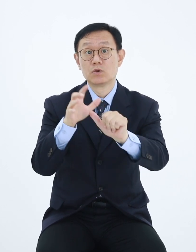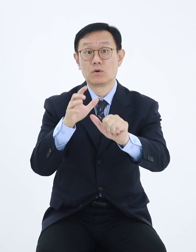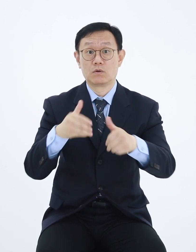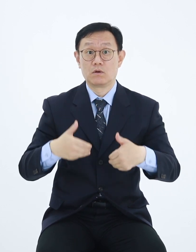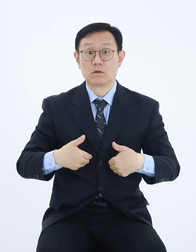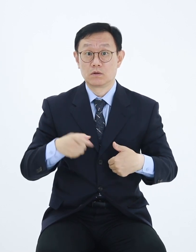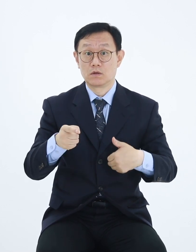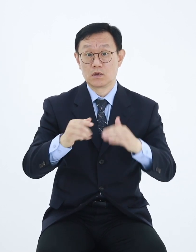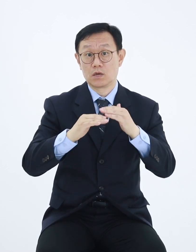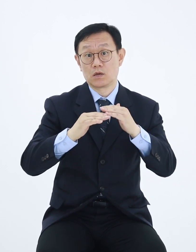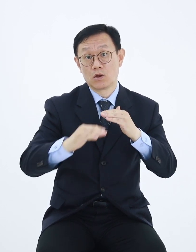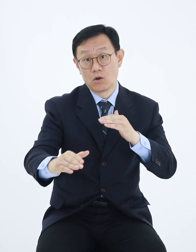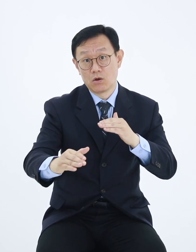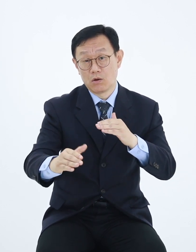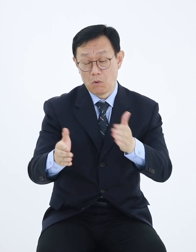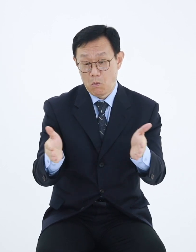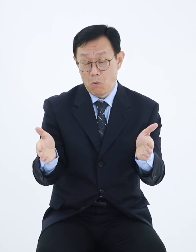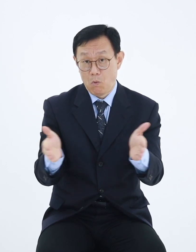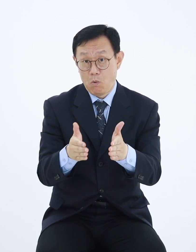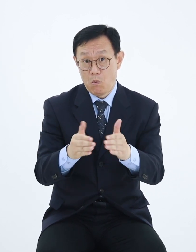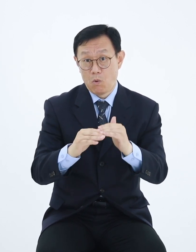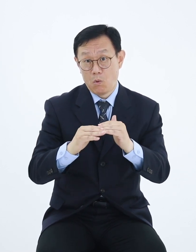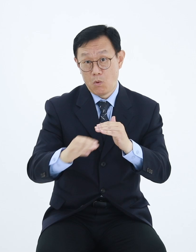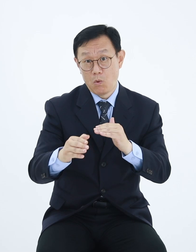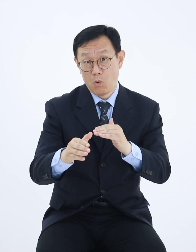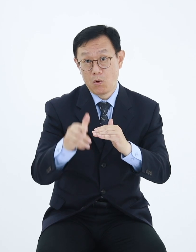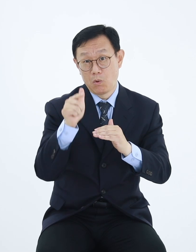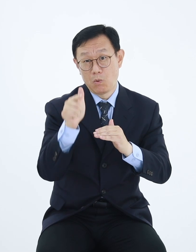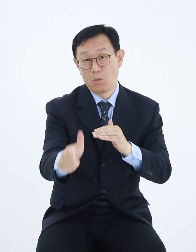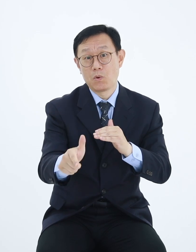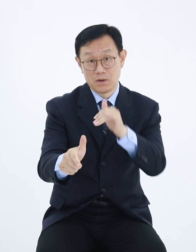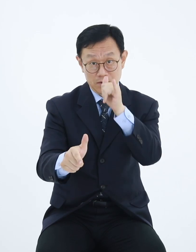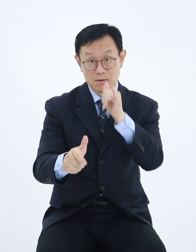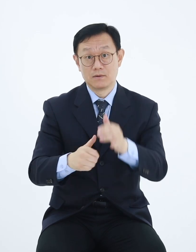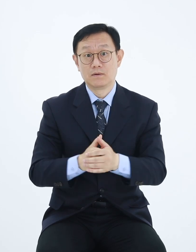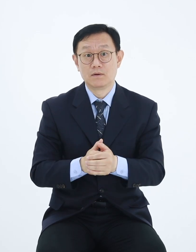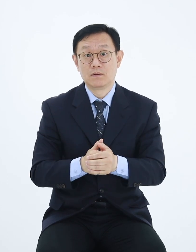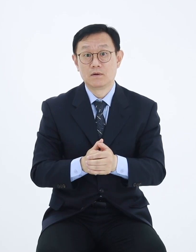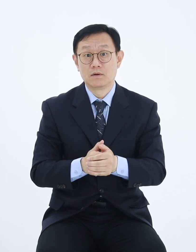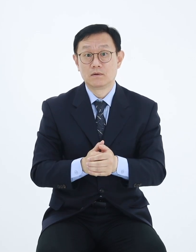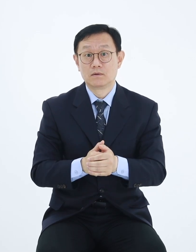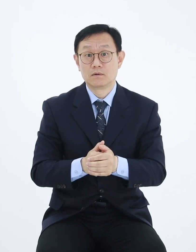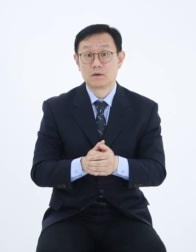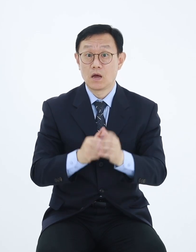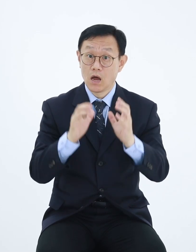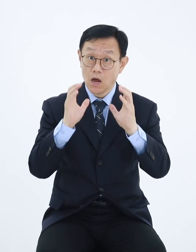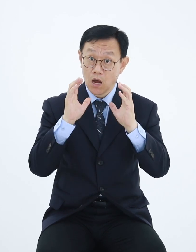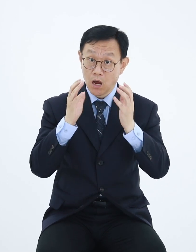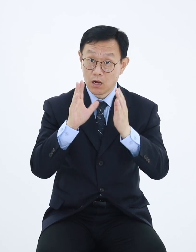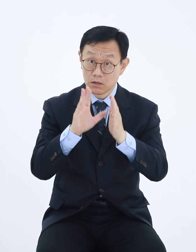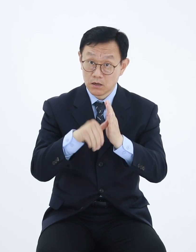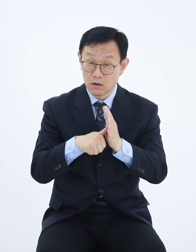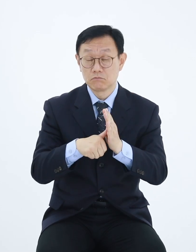길은 경사가 있는 좁고 꽤 긴 길이었습니다 b씨가 어렸을 때는 그나마 이동하기 수월했는데